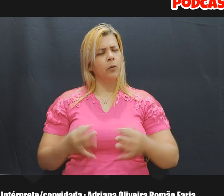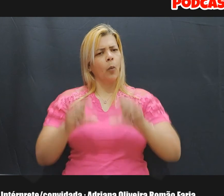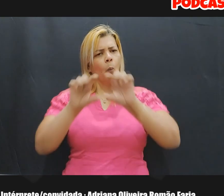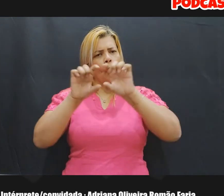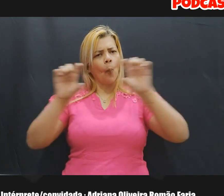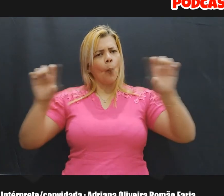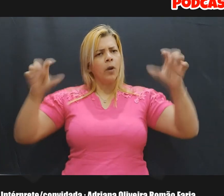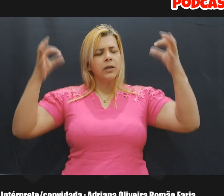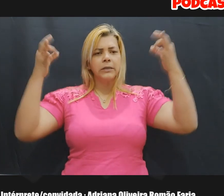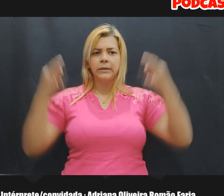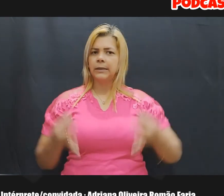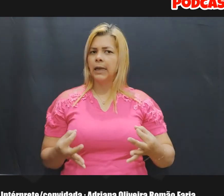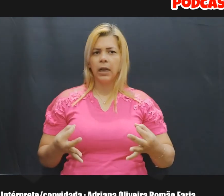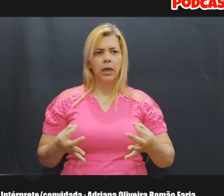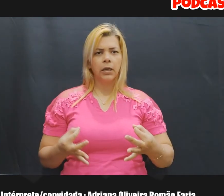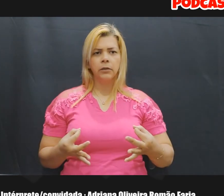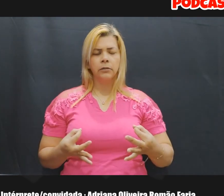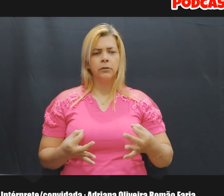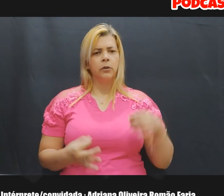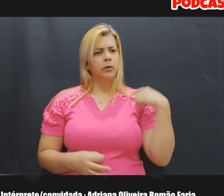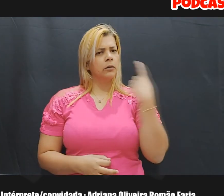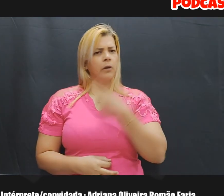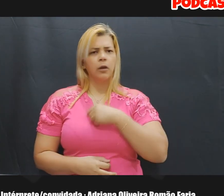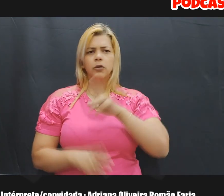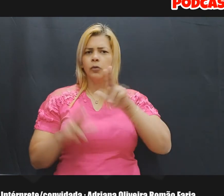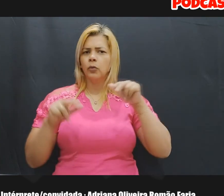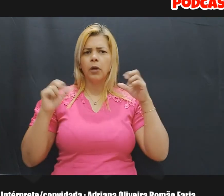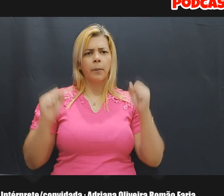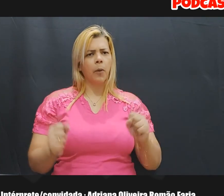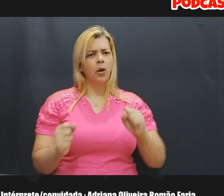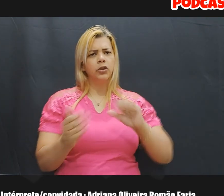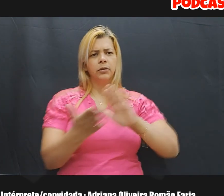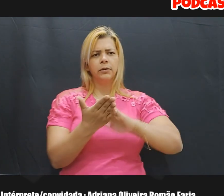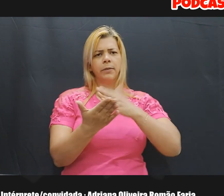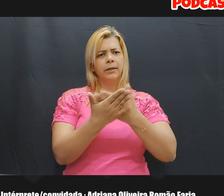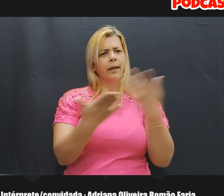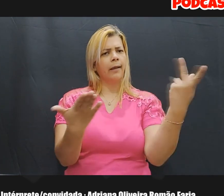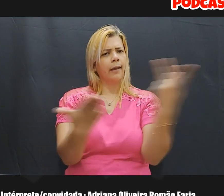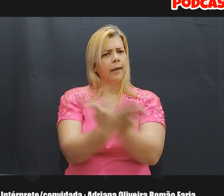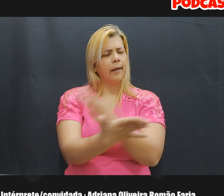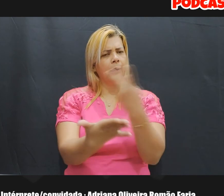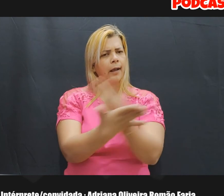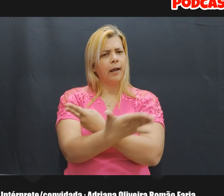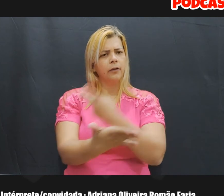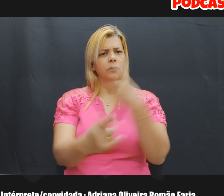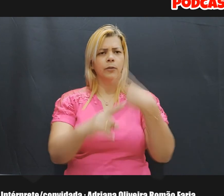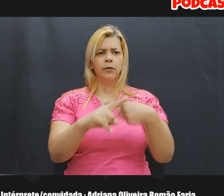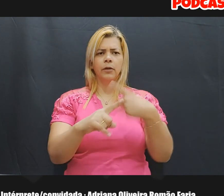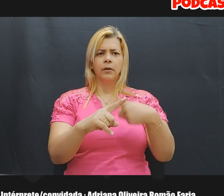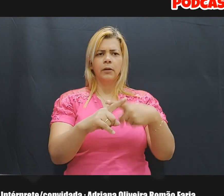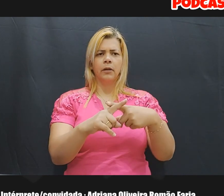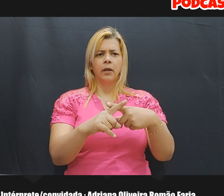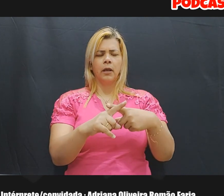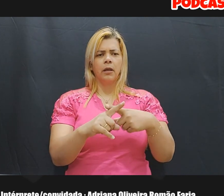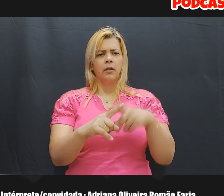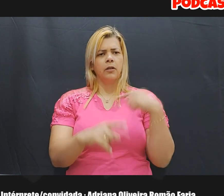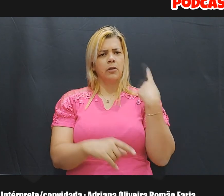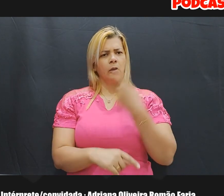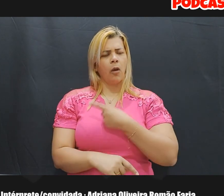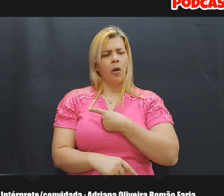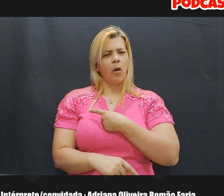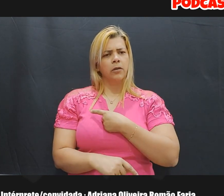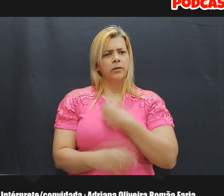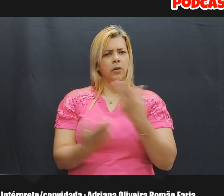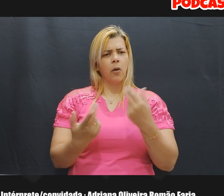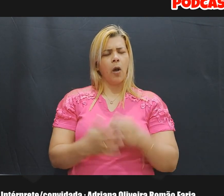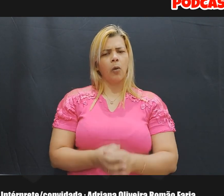correto. A gente não pode fugir daquilo que a pessoa está falando, porque senão a gente está omitindo, né? Está